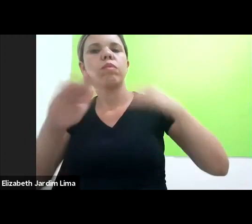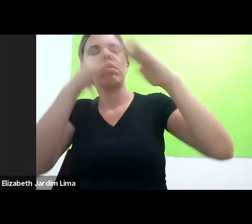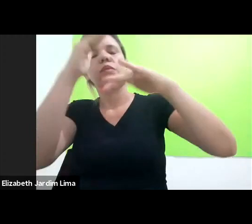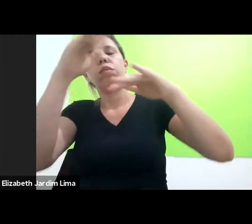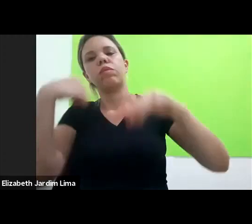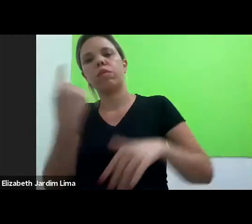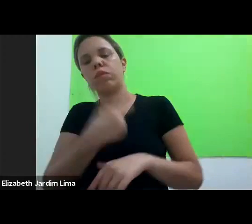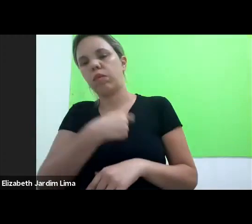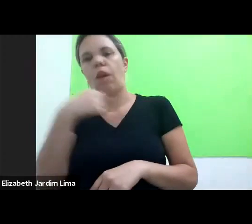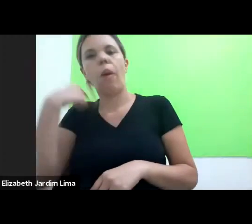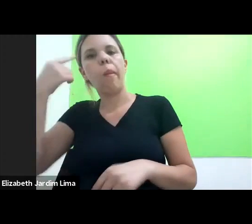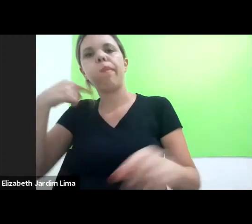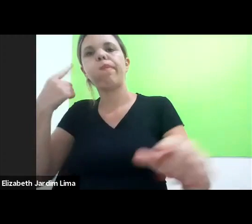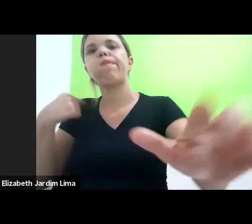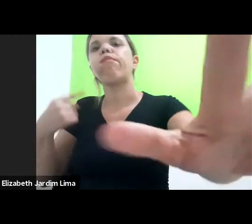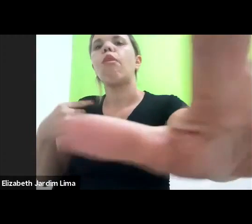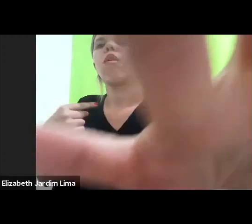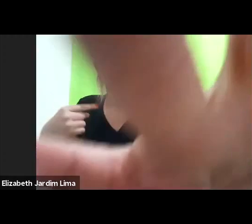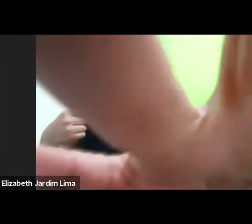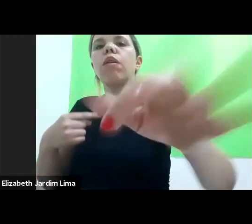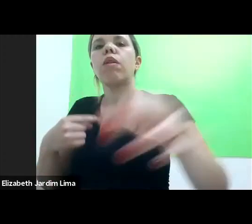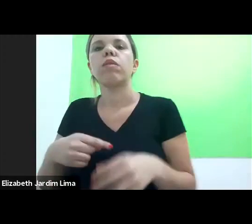enquanto advogada, mas também enquanto